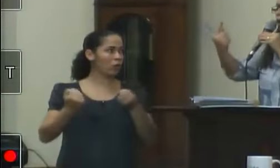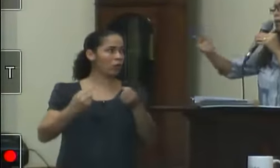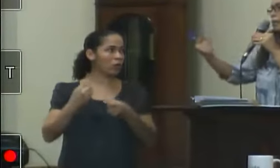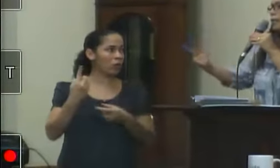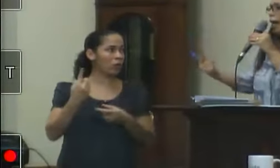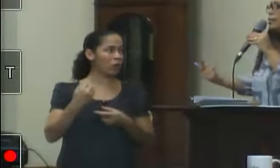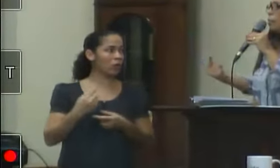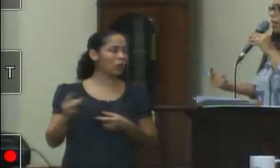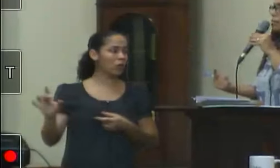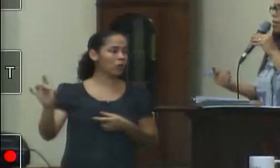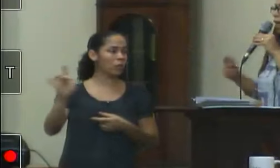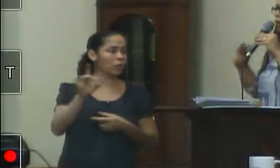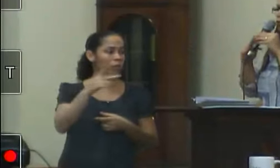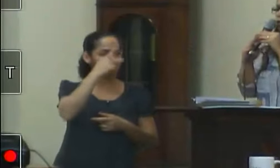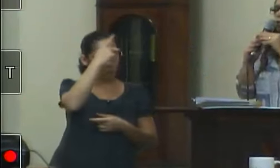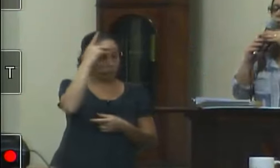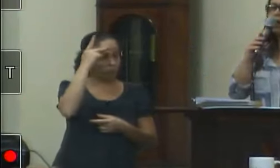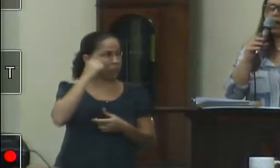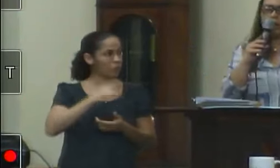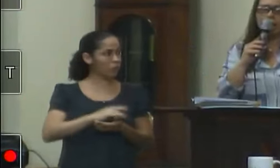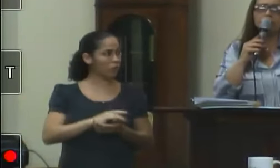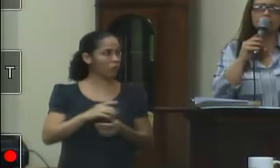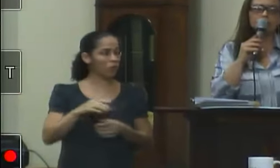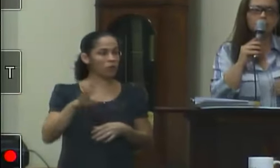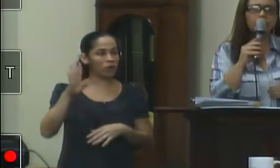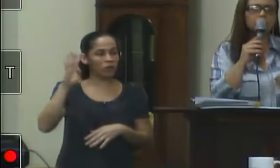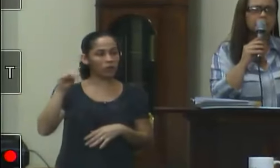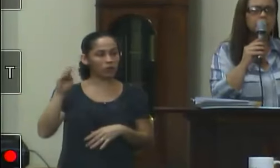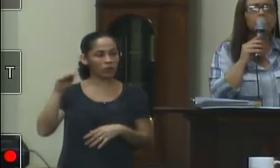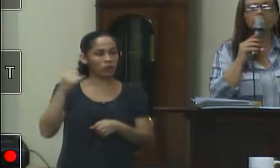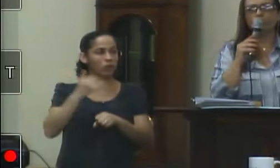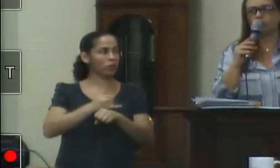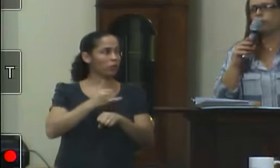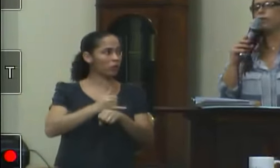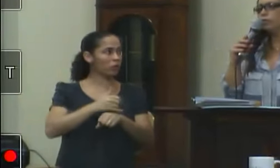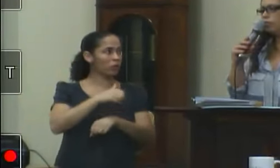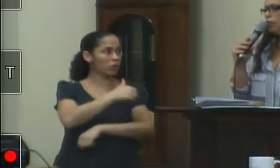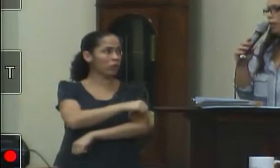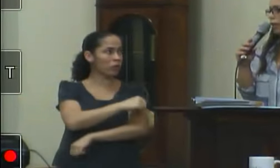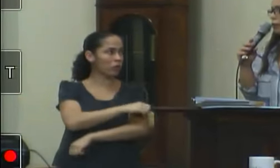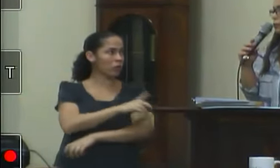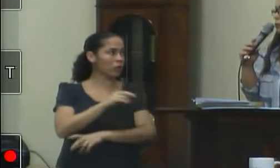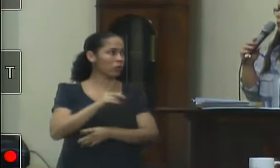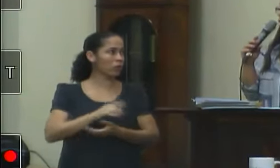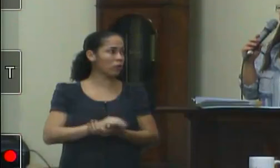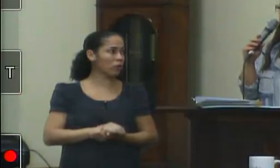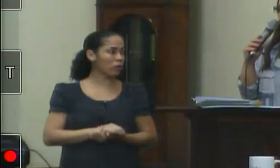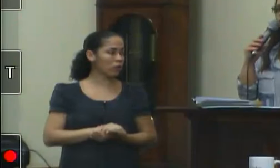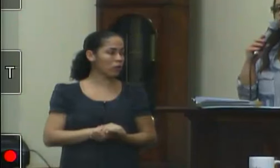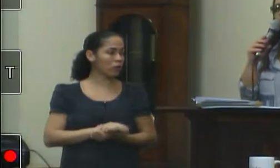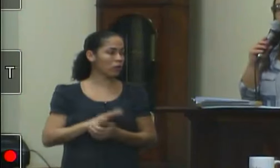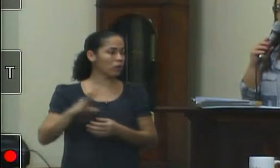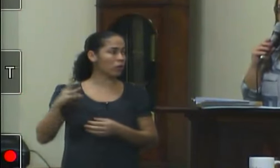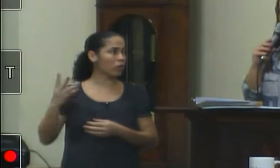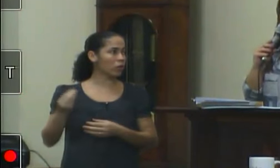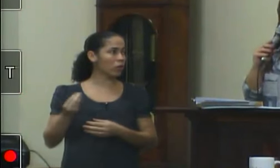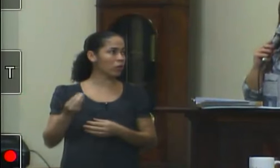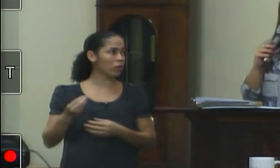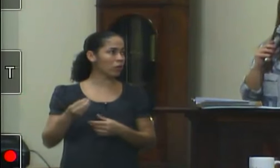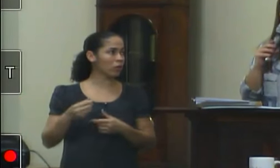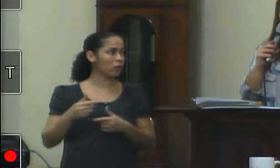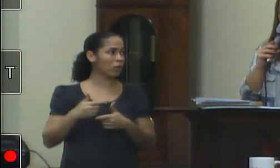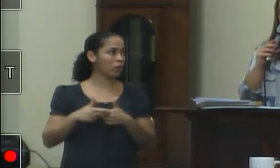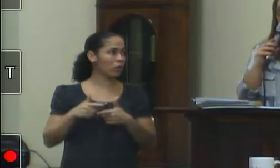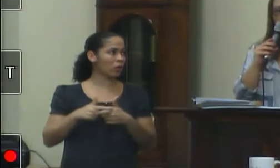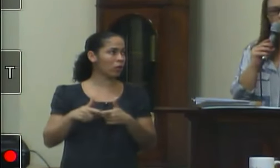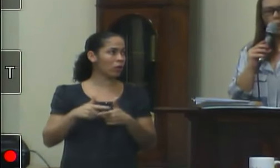levar cada paciente, tanto para Barra Mansa, quanto para Volta Redonda, quanto para o Rio de Janeiro. E toda vez que acontecer algum